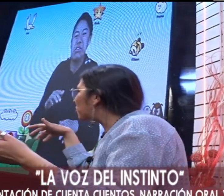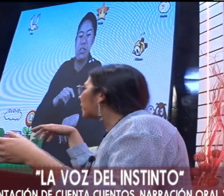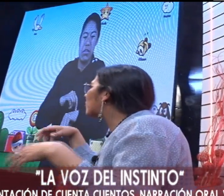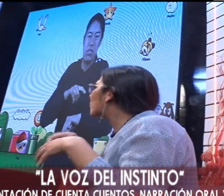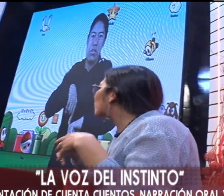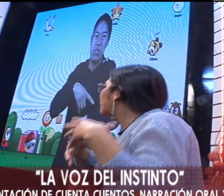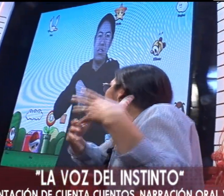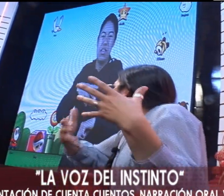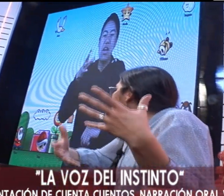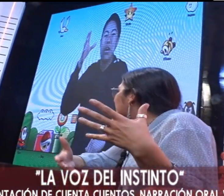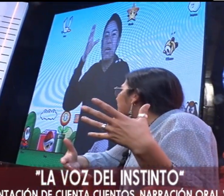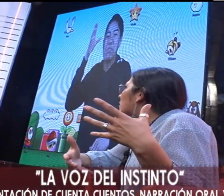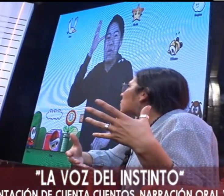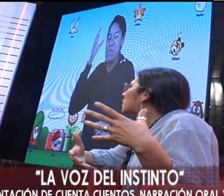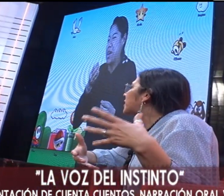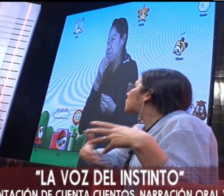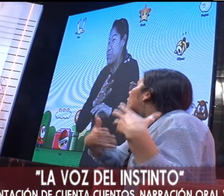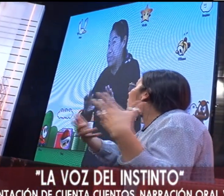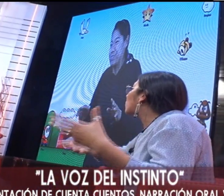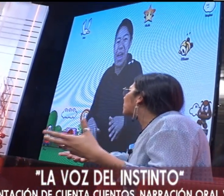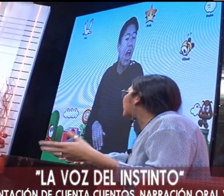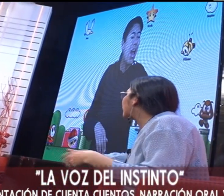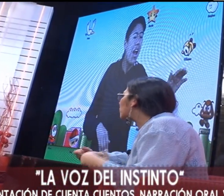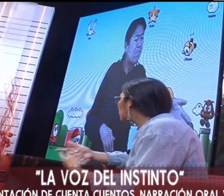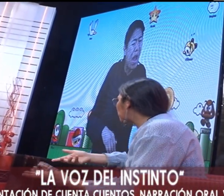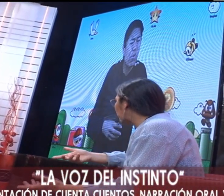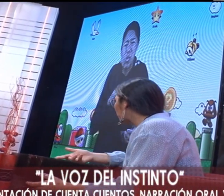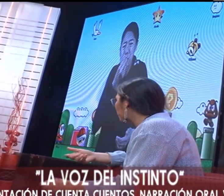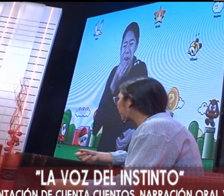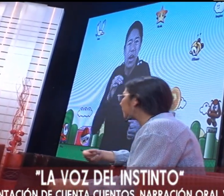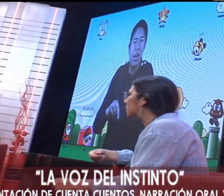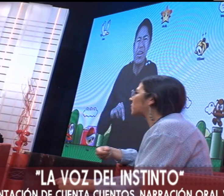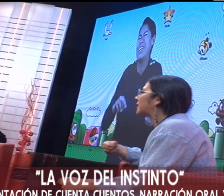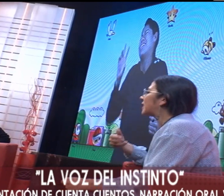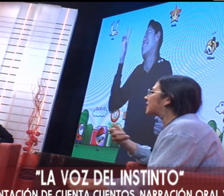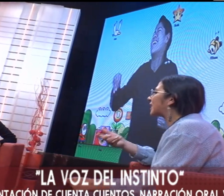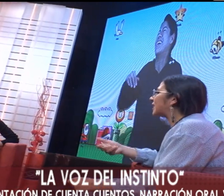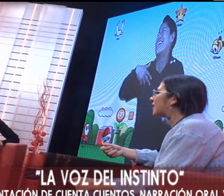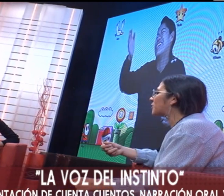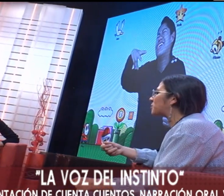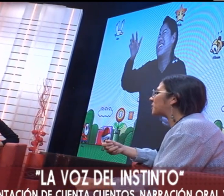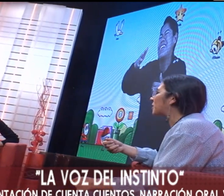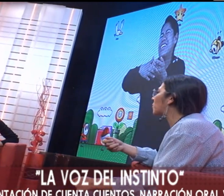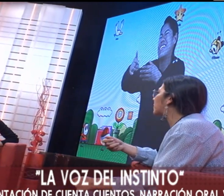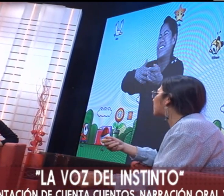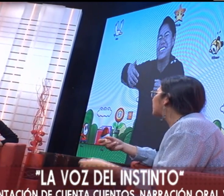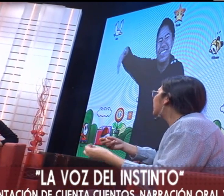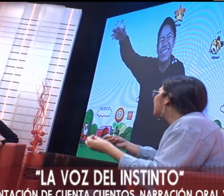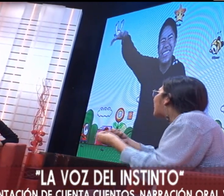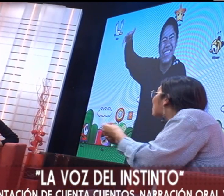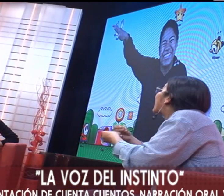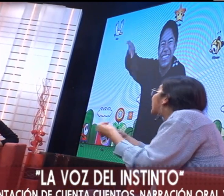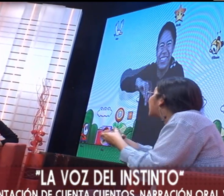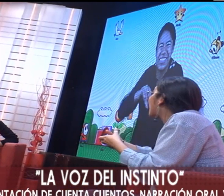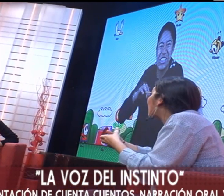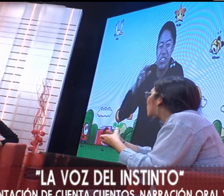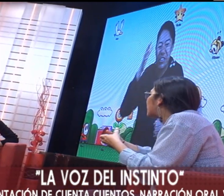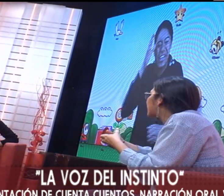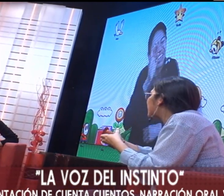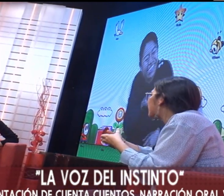una, digamos, una historia cultural que no todo el mundo la comprende. Entonces, nos interesa generar un espacio de encuentro a partir de la lengua de señas de